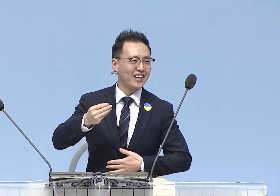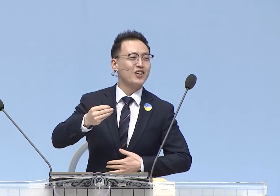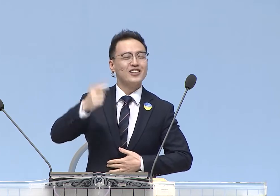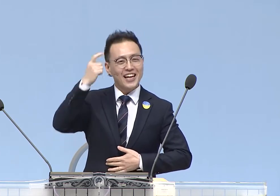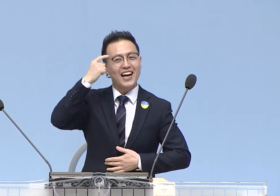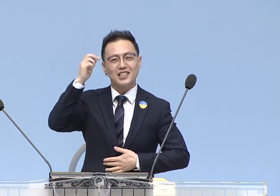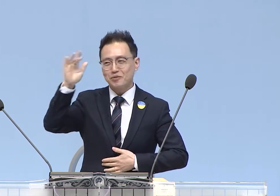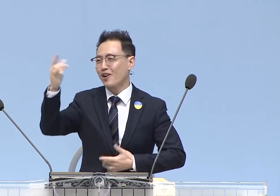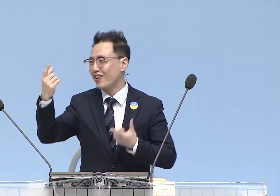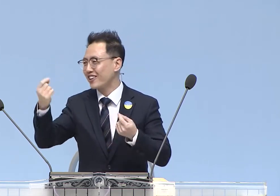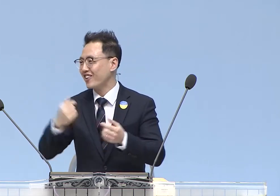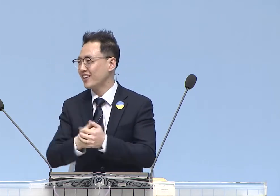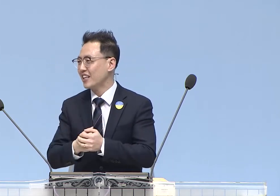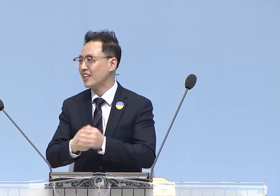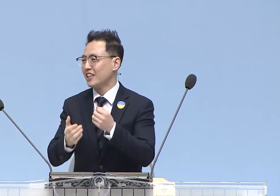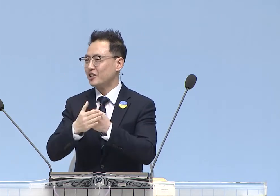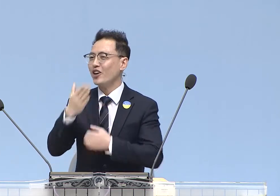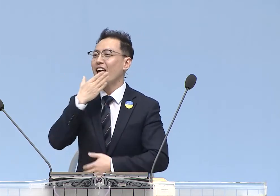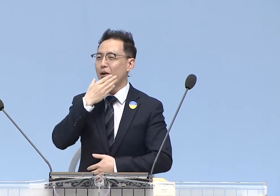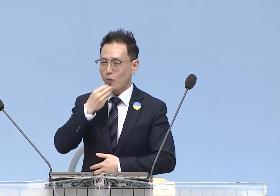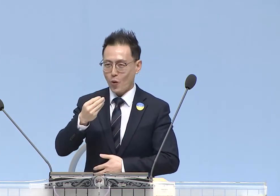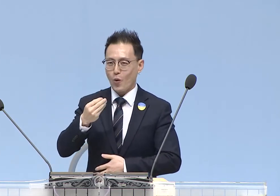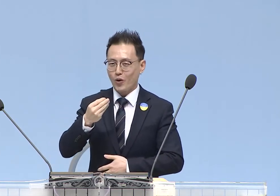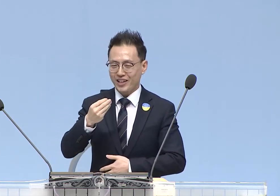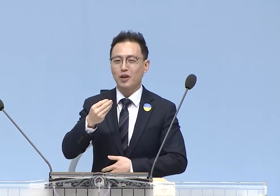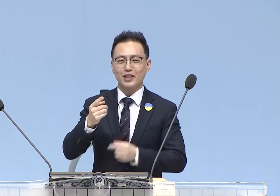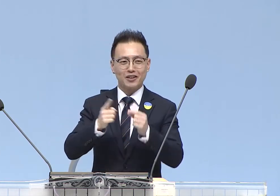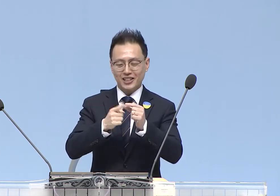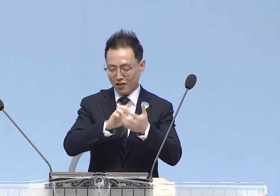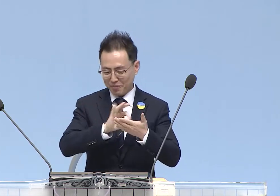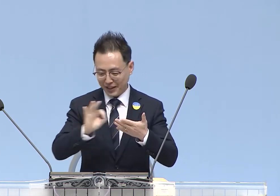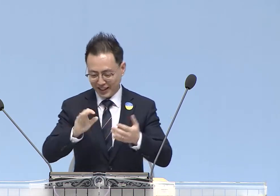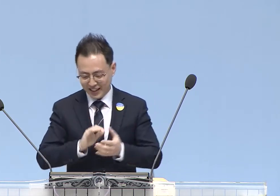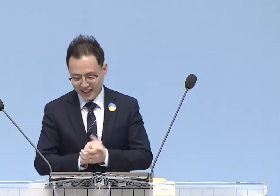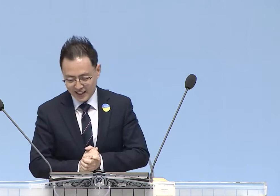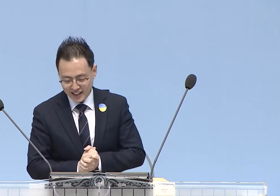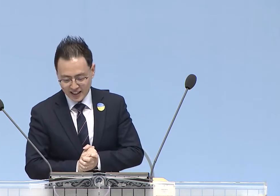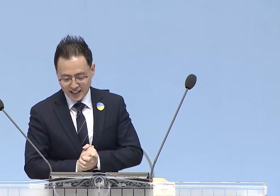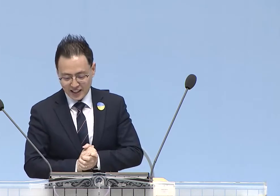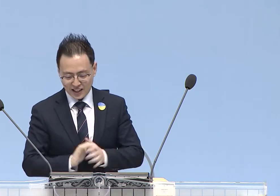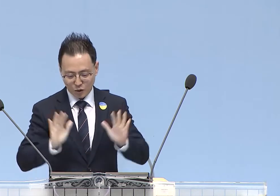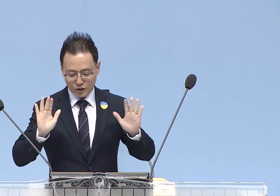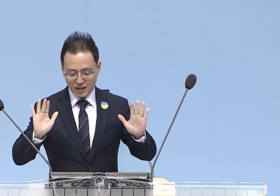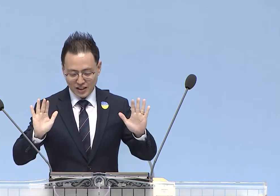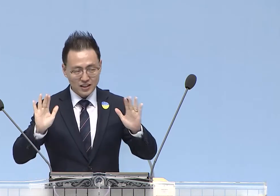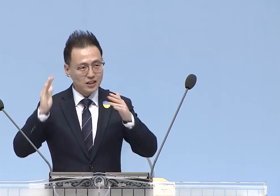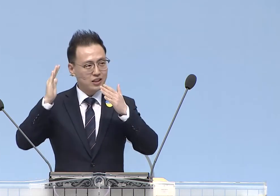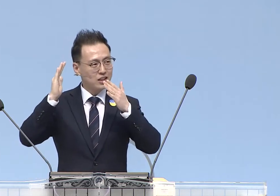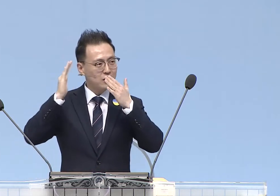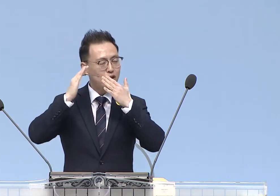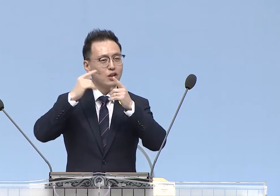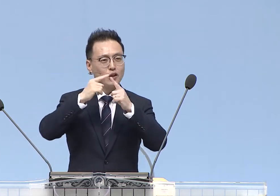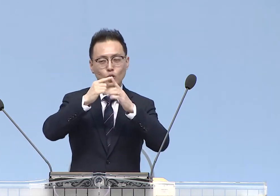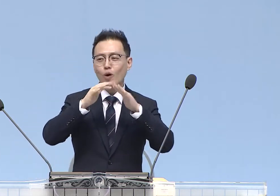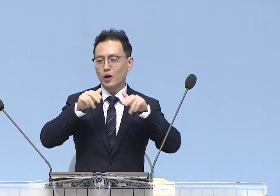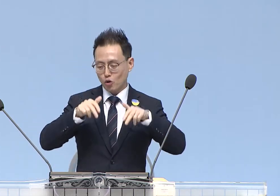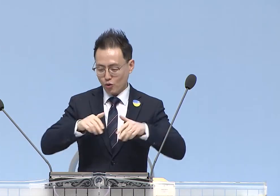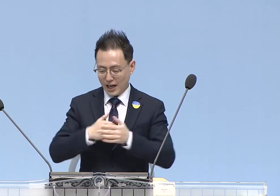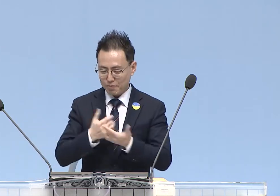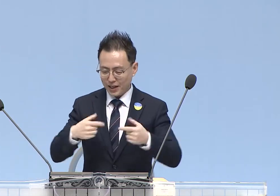그거를 생각하시면 될 것 같아요. 그래서 행복이라고 단어를 사용합니다. 오늘 그 농화교와